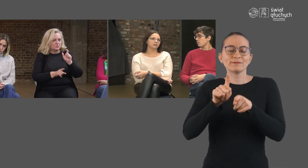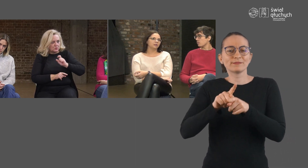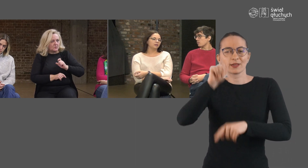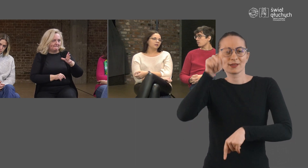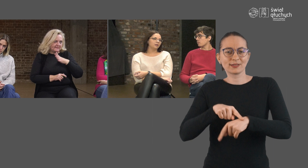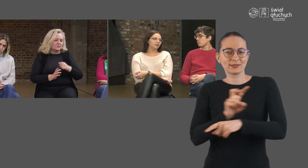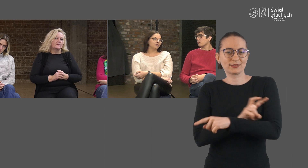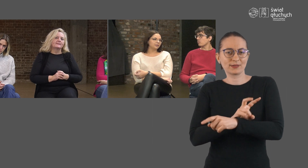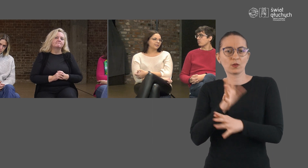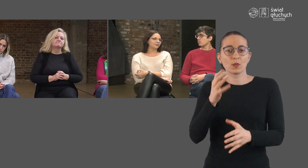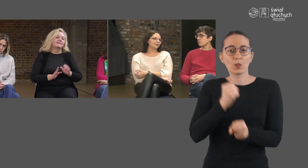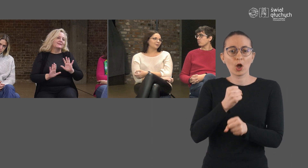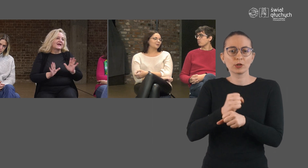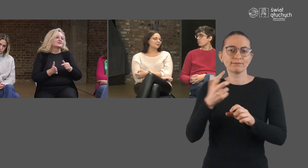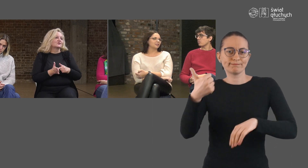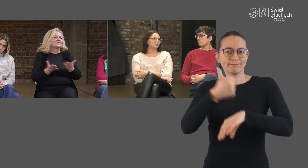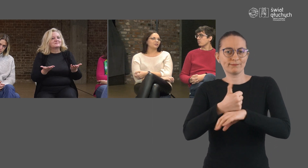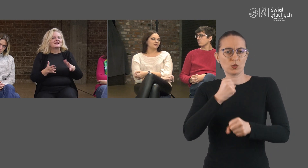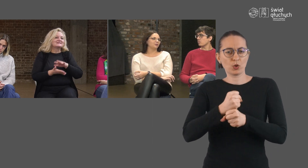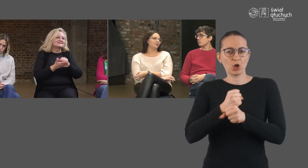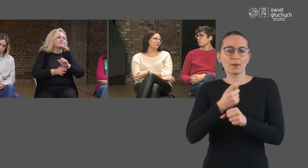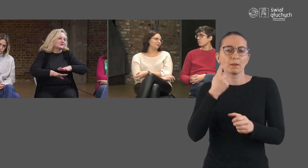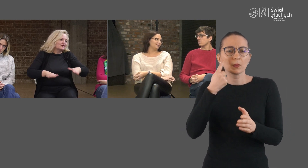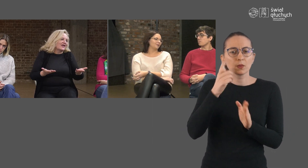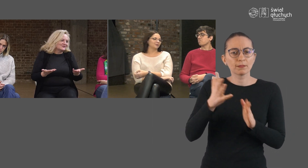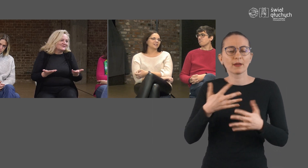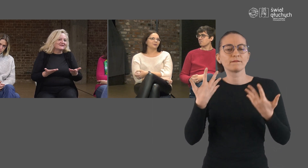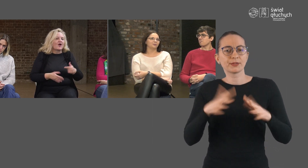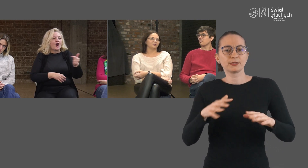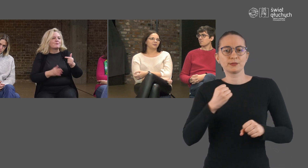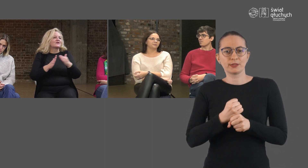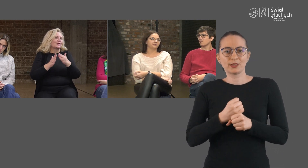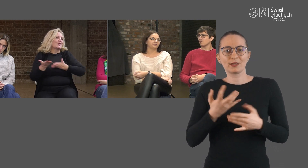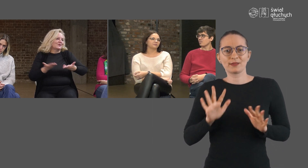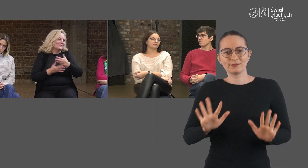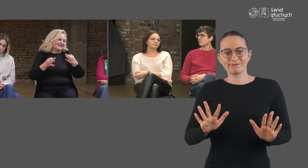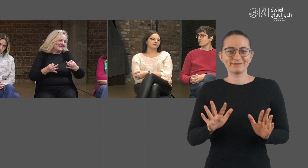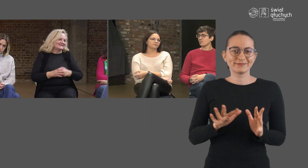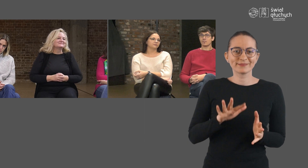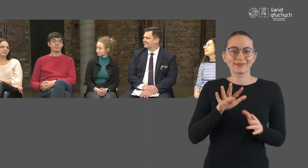biurze. No i na razie to tak po prostu zajmuję się dziećmi i obowiązkami domowymi.